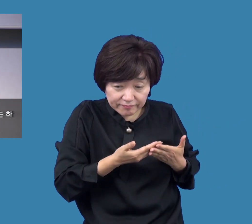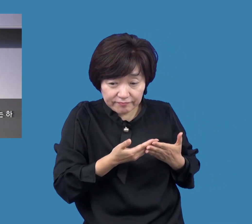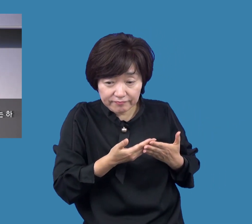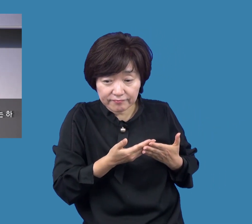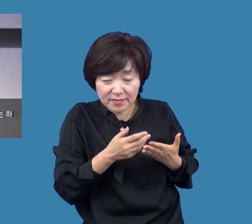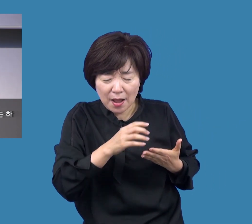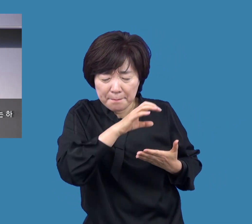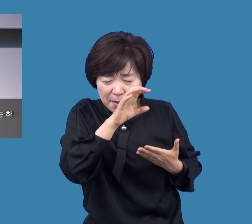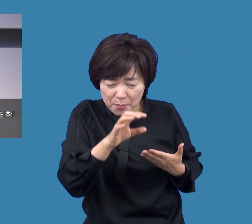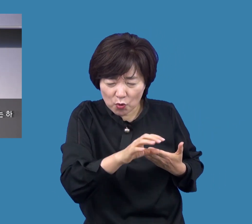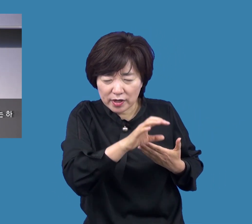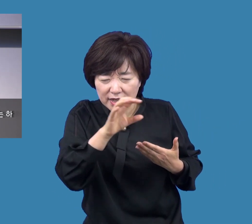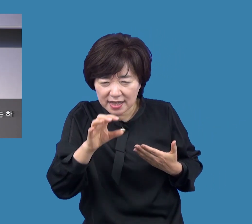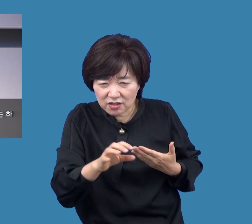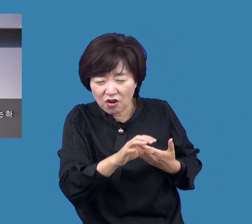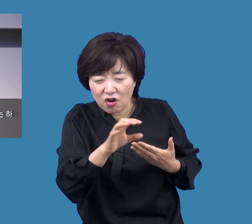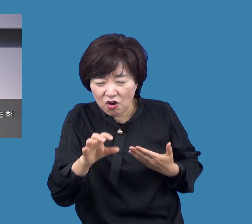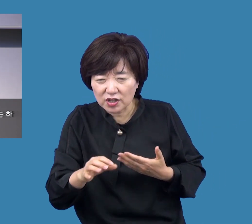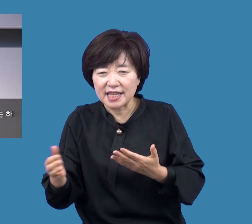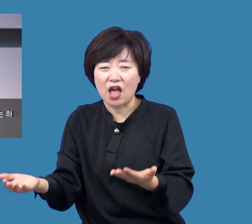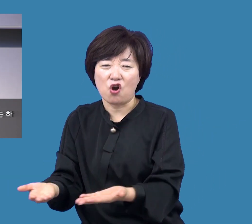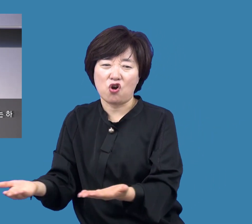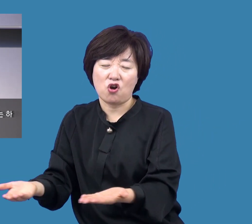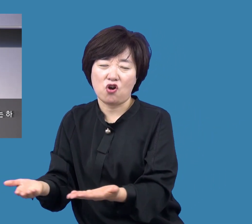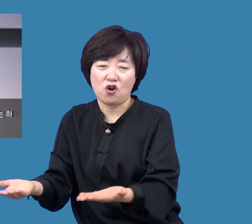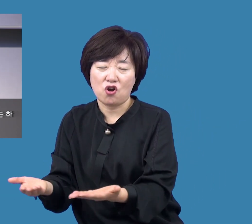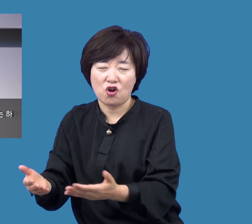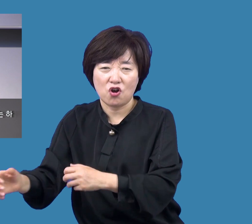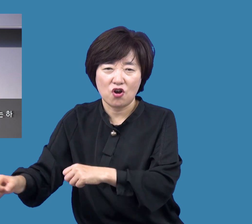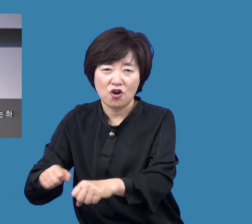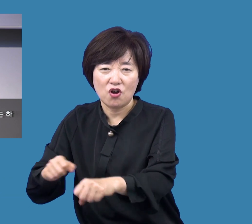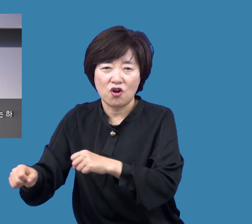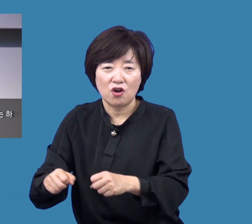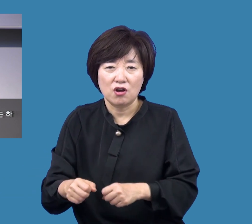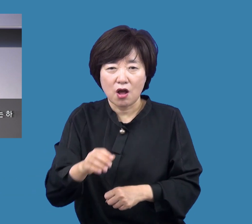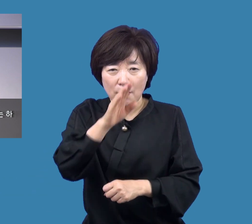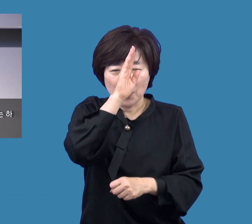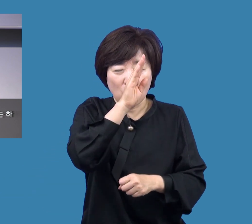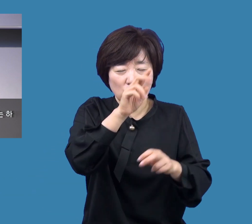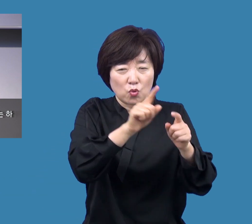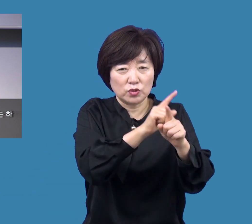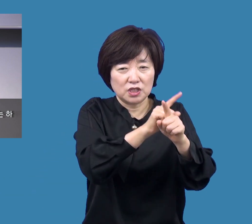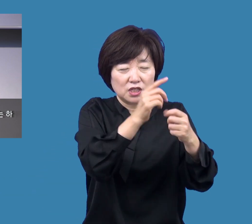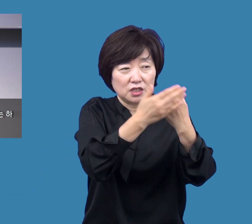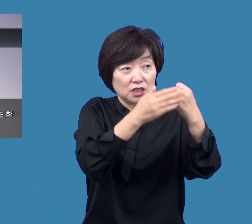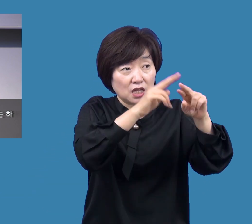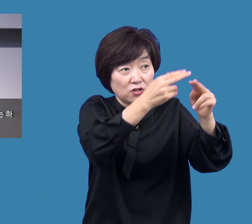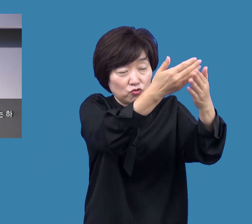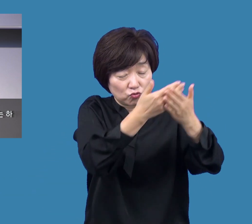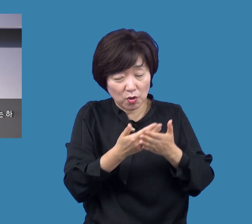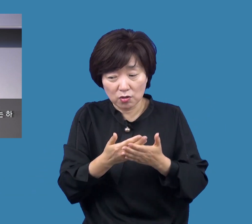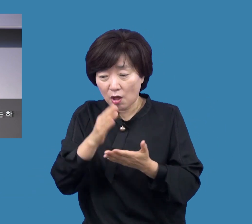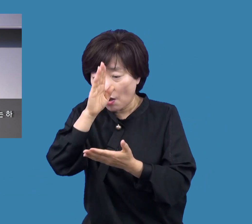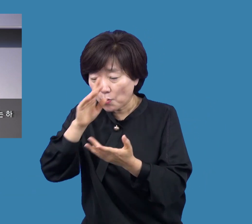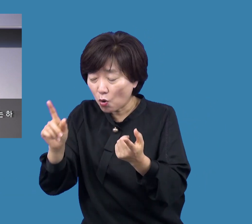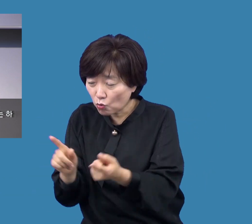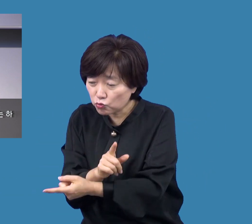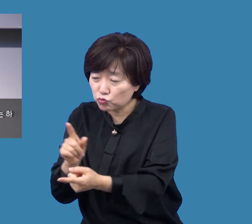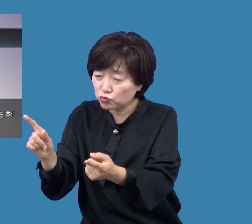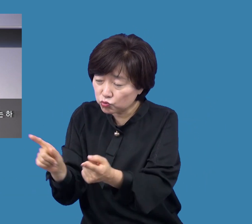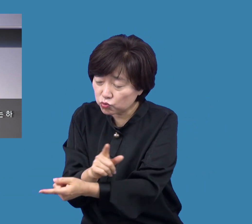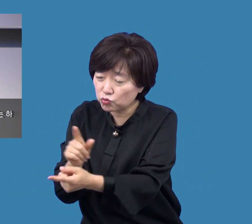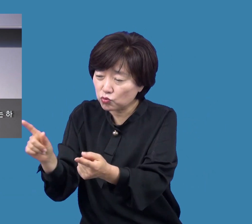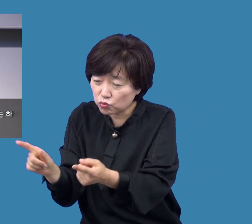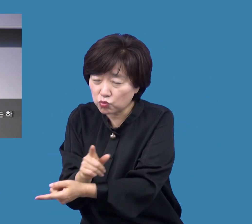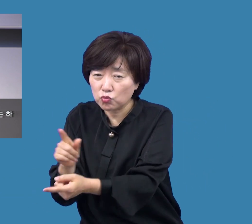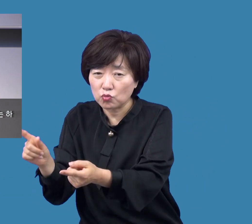계속해서 반복해서 뭘 하게 돼? 사역을 하게 되는 거죠. 그러니까 예를 들어서 병 고치는 은사를 줬어요. 그럼 무슨 사역을 하겠어요? 계속 치유하는 사역을